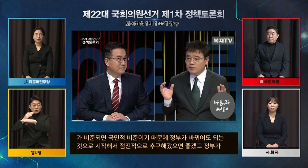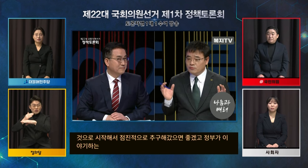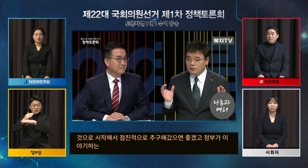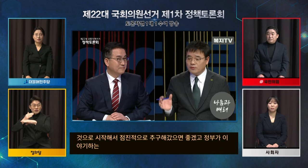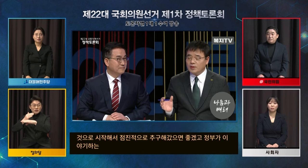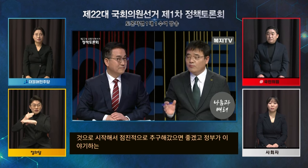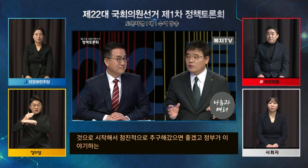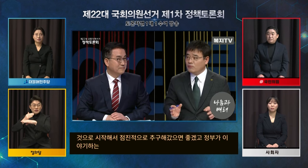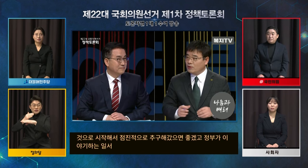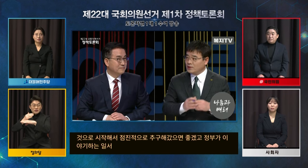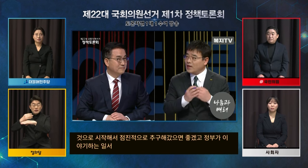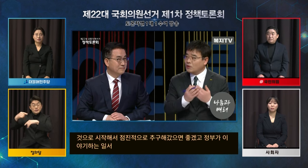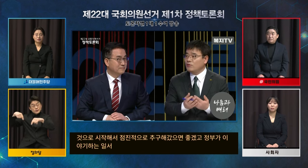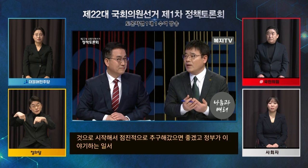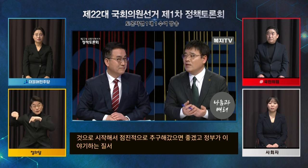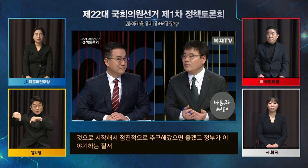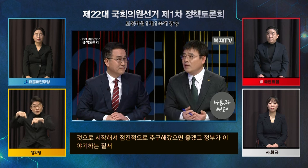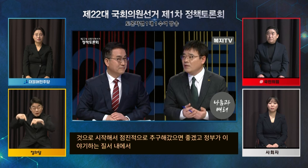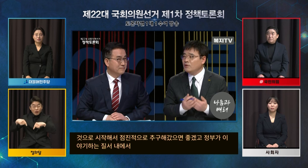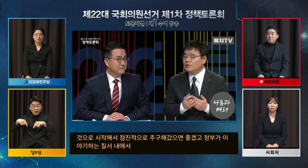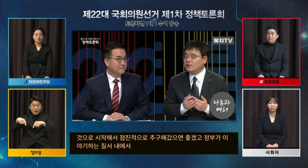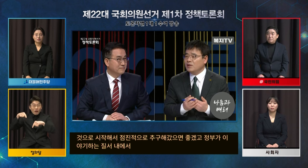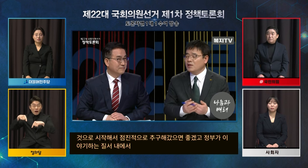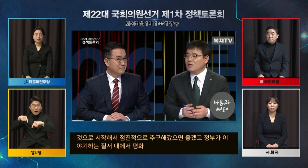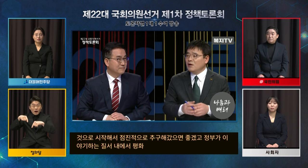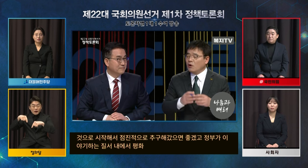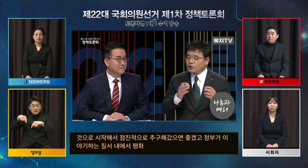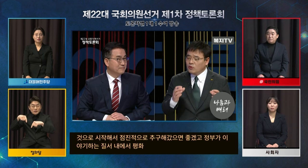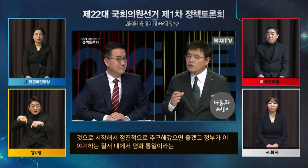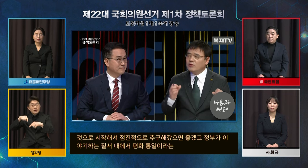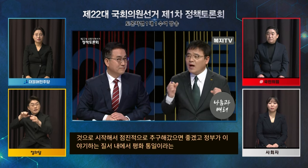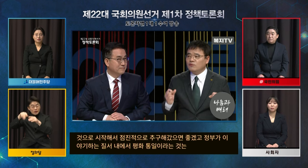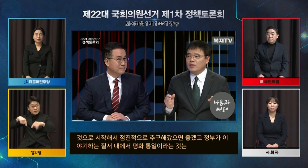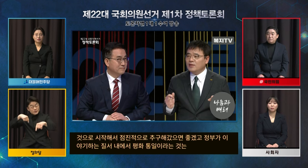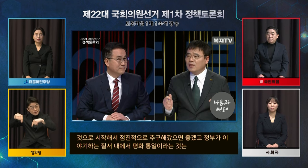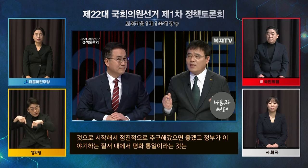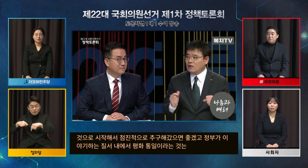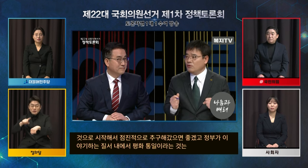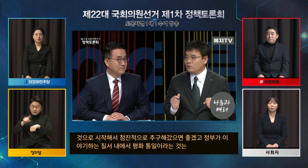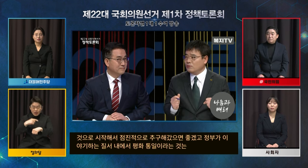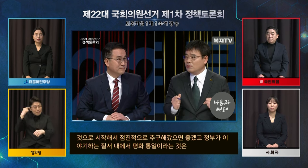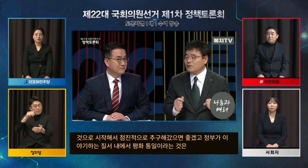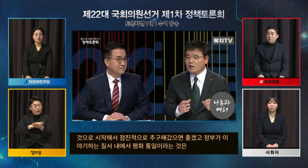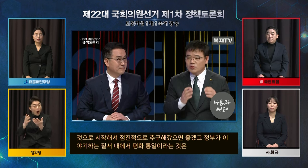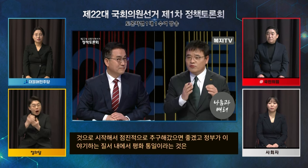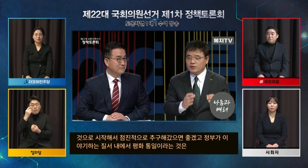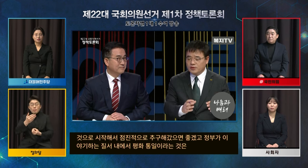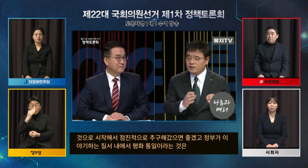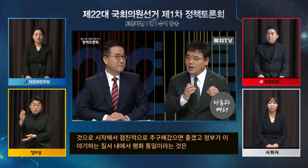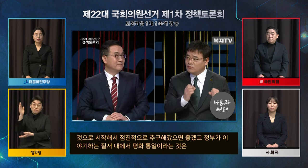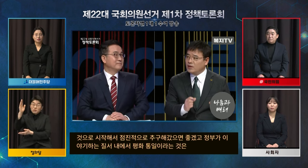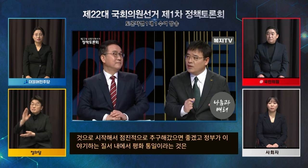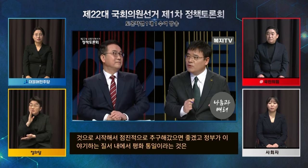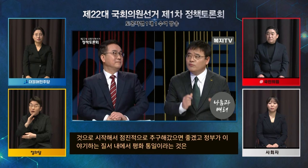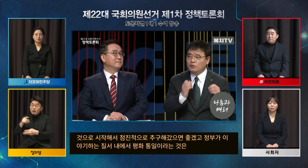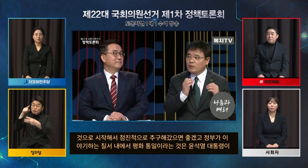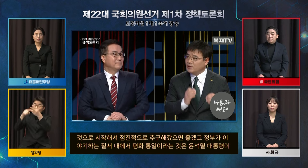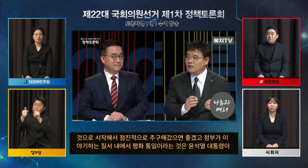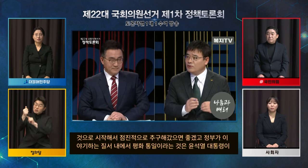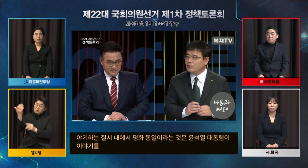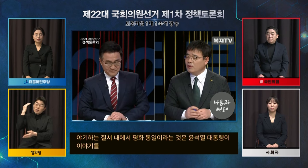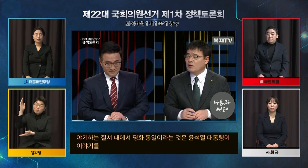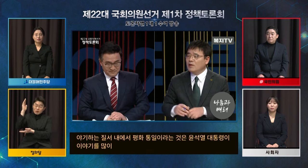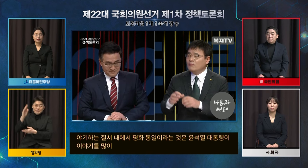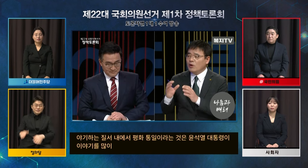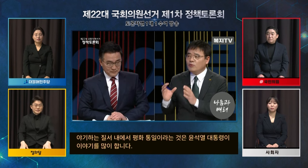윤석열 대통령이 굉장히 강조를 많이 합니다. 이거는 어떤 걸 더 강조하느냐에 따라 다르거든요. 자유민주적인 질서를 강조하게 되면 흡수